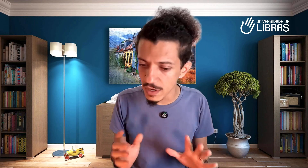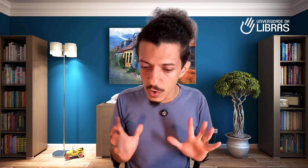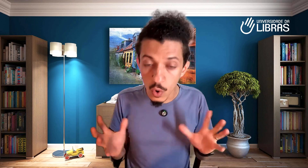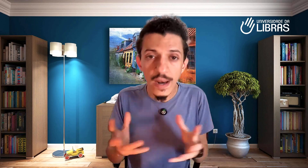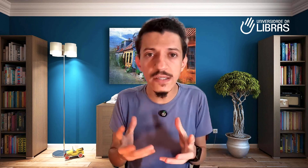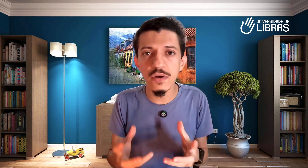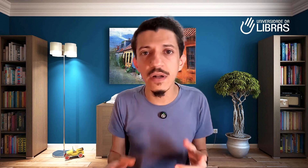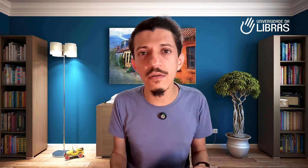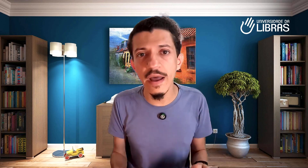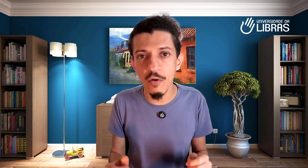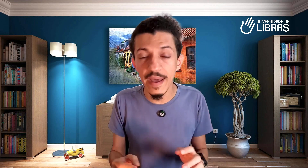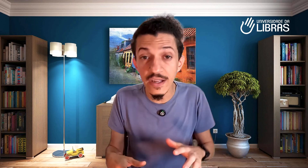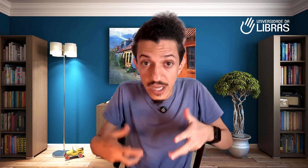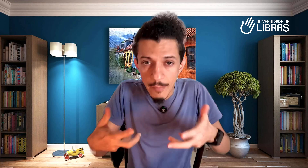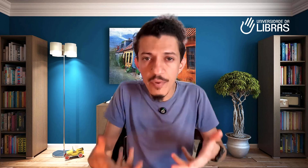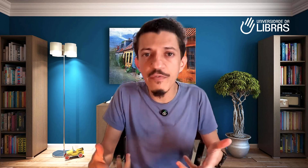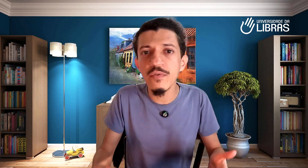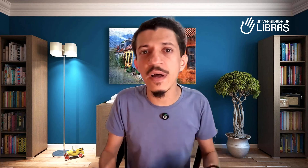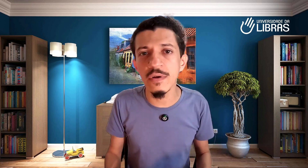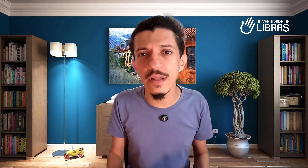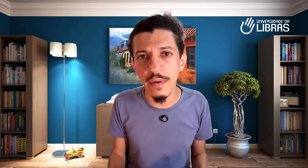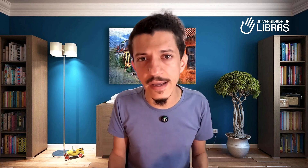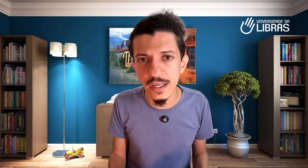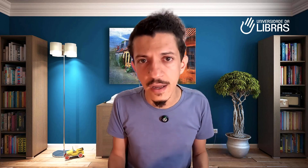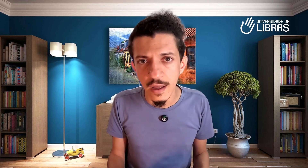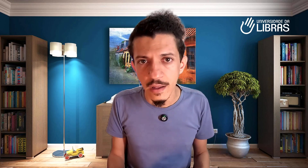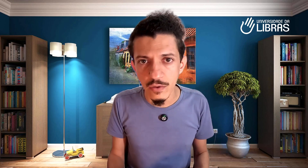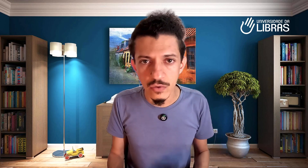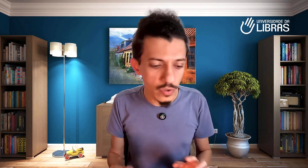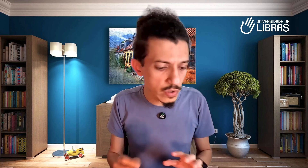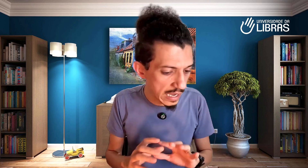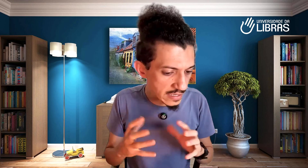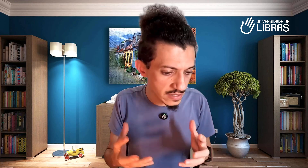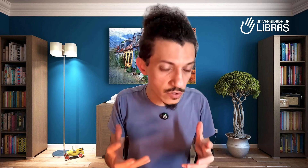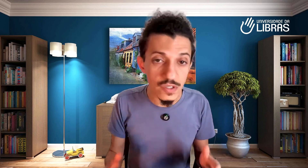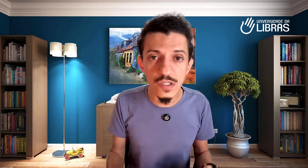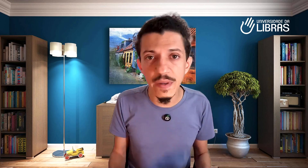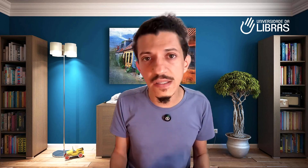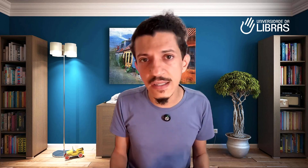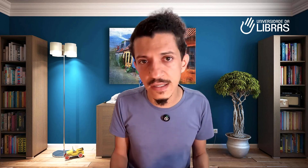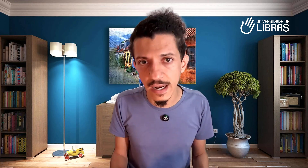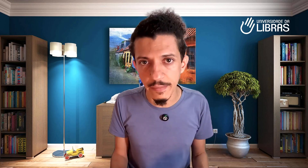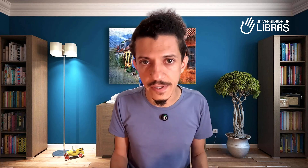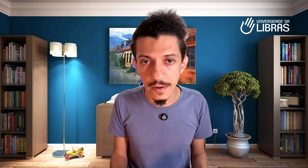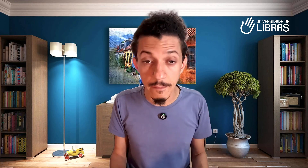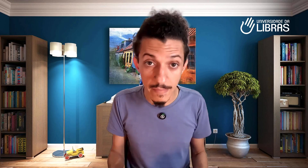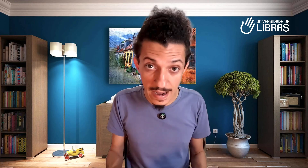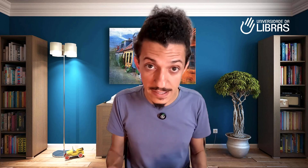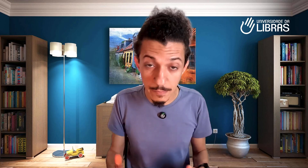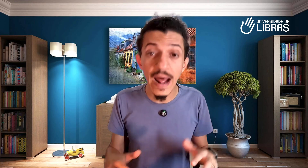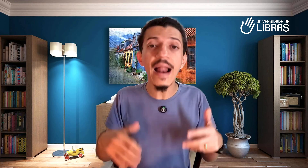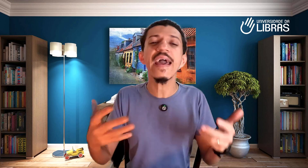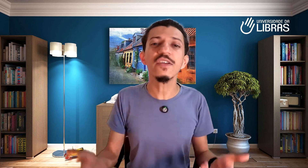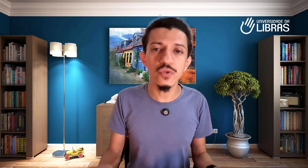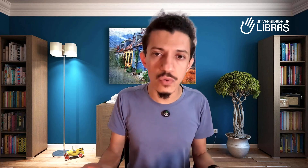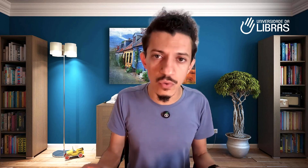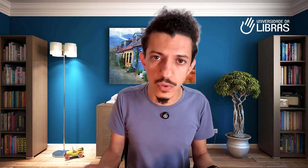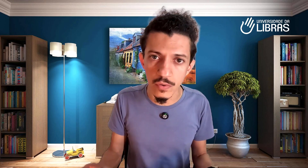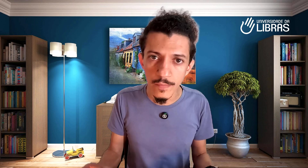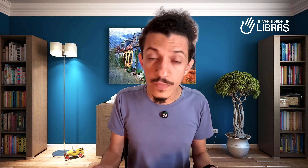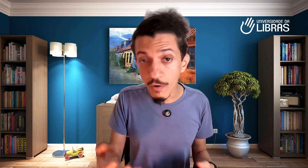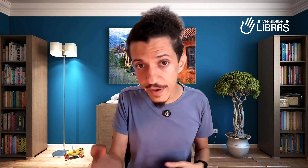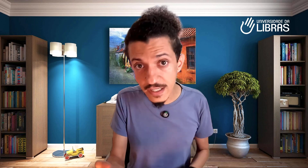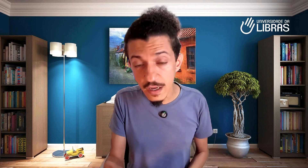Libras, colecionando realmente e aprofundando ainda mais em todas as nossas pesquisas da Libras. Mas, para além disso